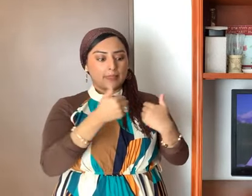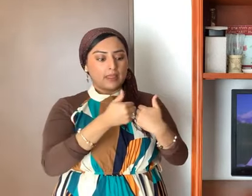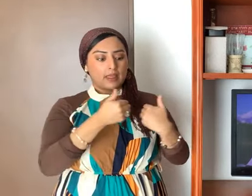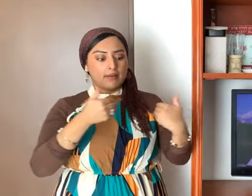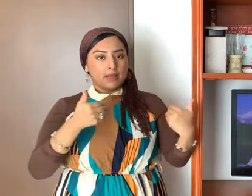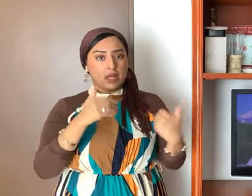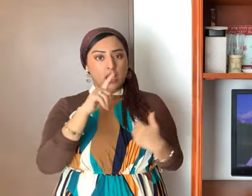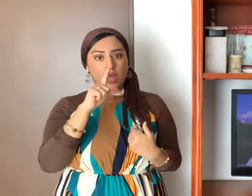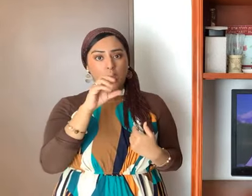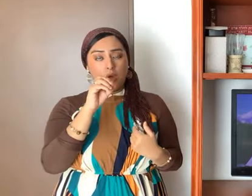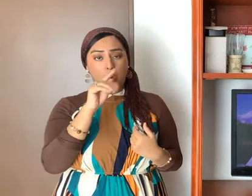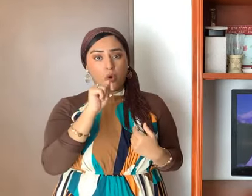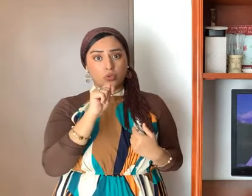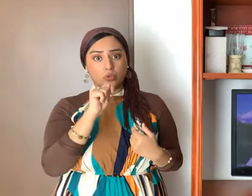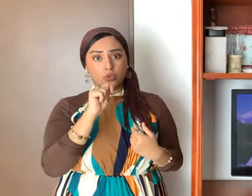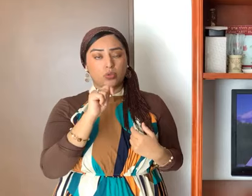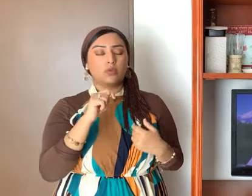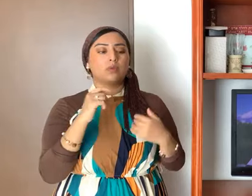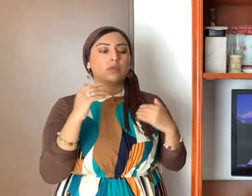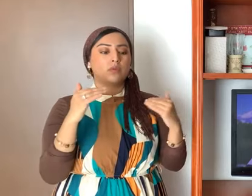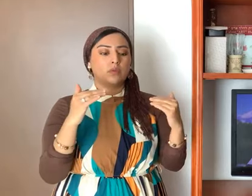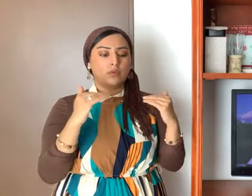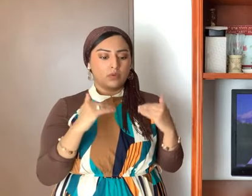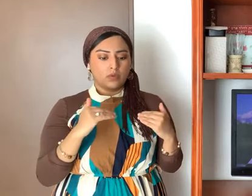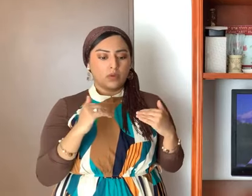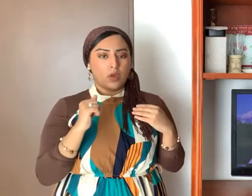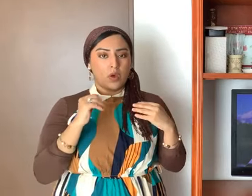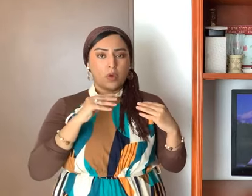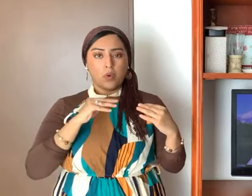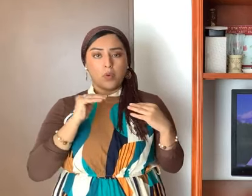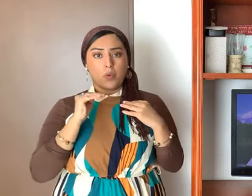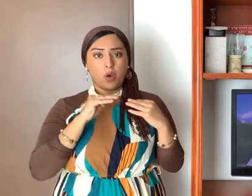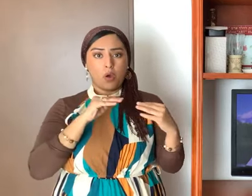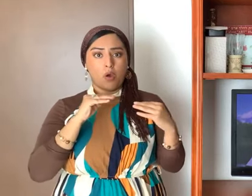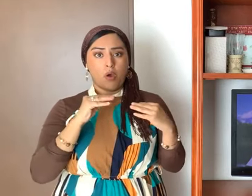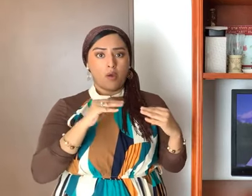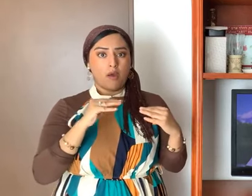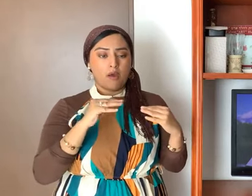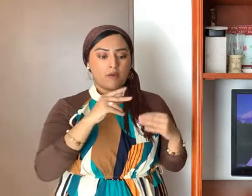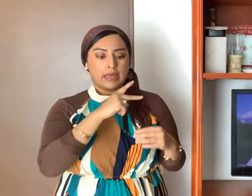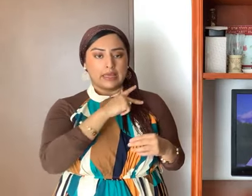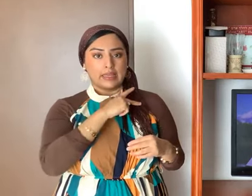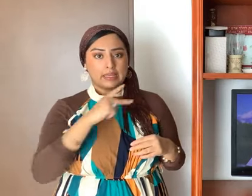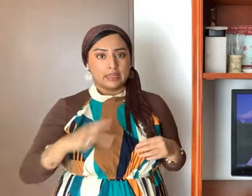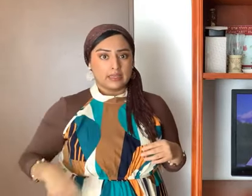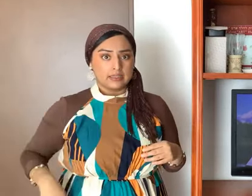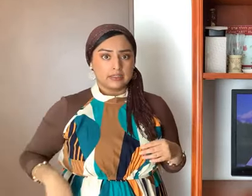Lot. Punto que sigue, la guerra de los reyes.